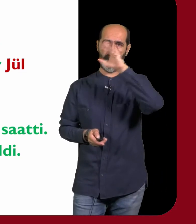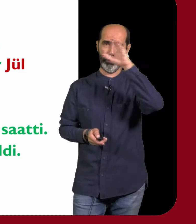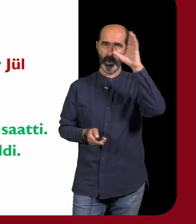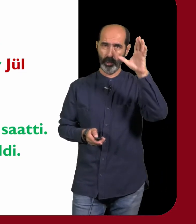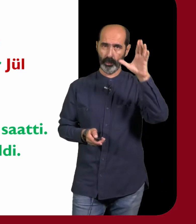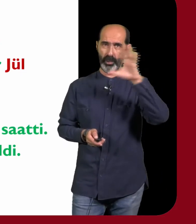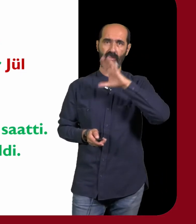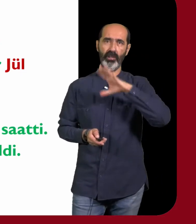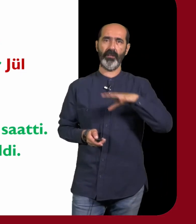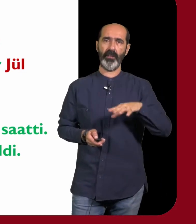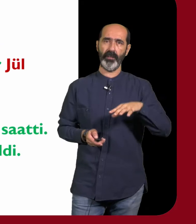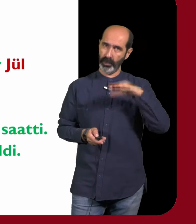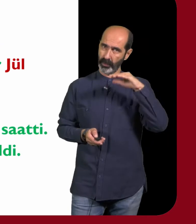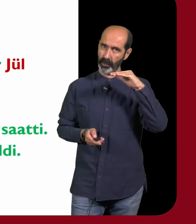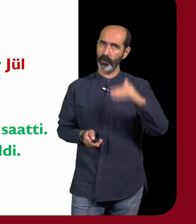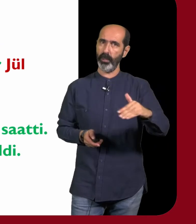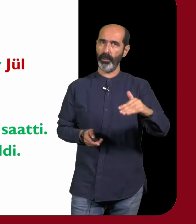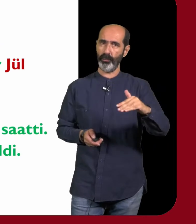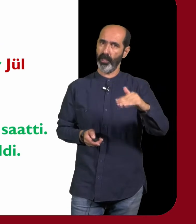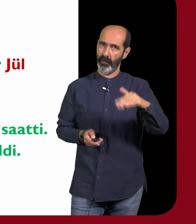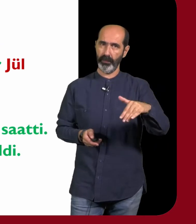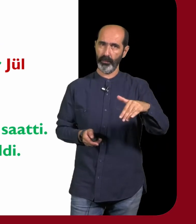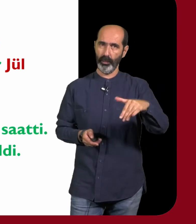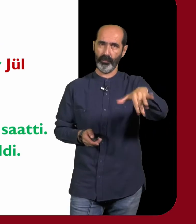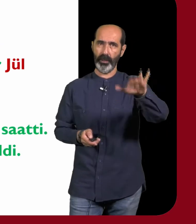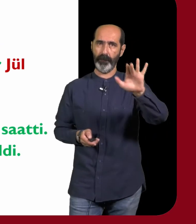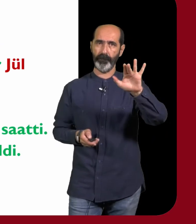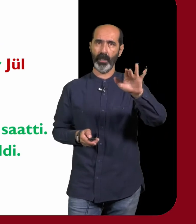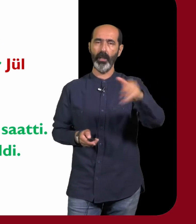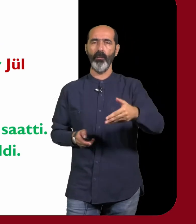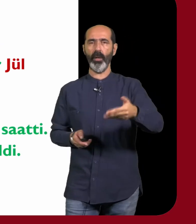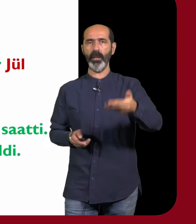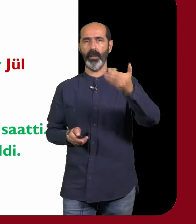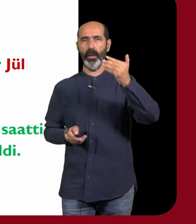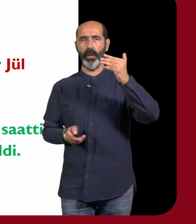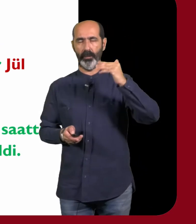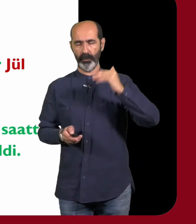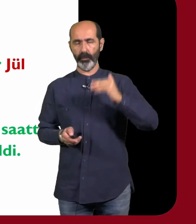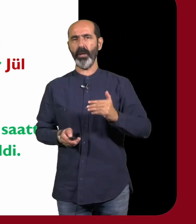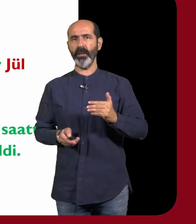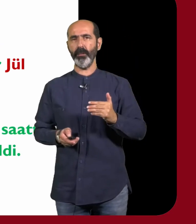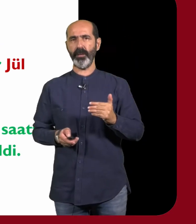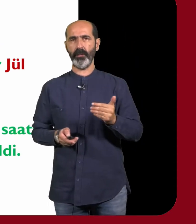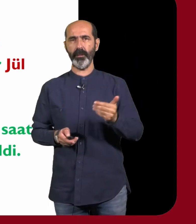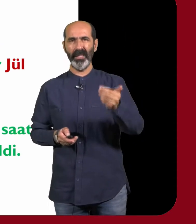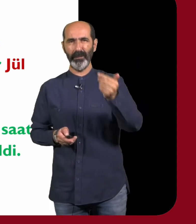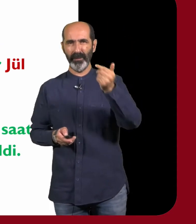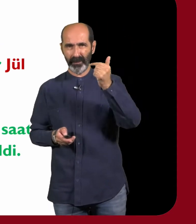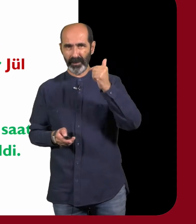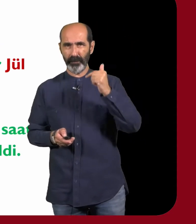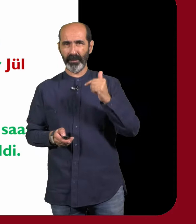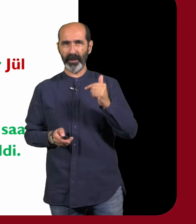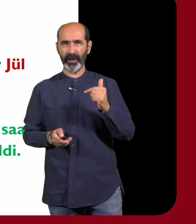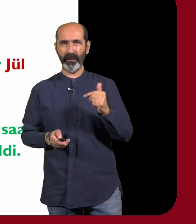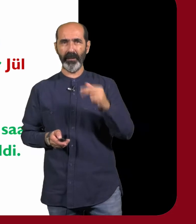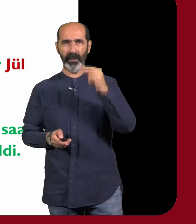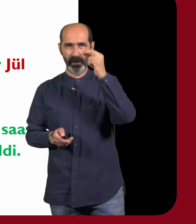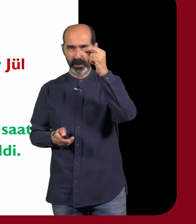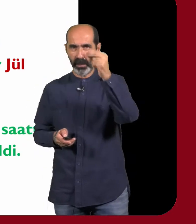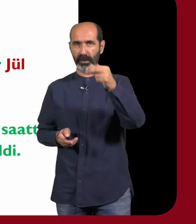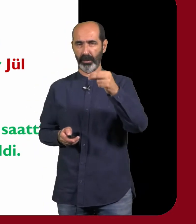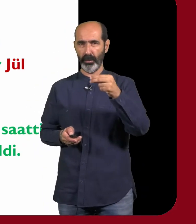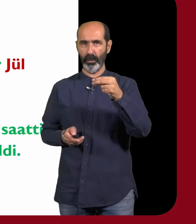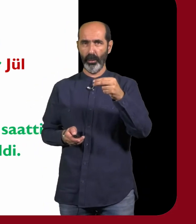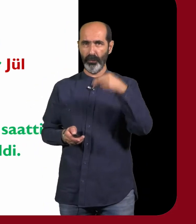bakın Güneş yılı esasına göre takvimi kullanıyoruz Evet günümüzde fakat bizim kullandığımız takvim Mısırlılar meydana